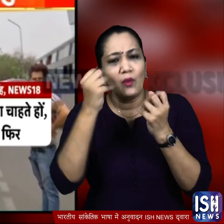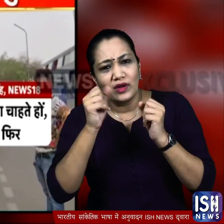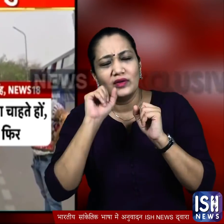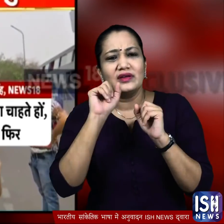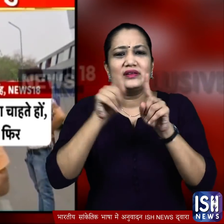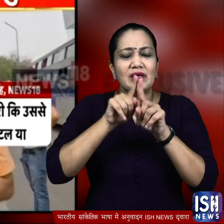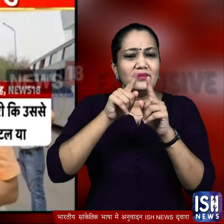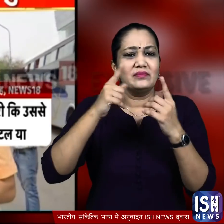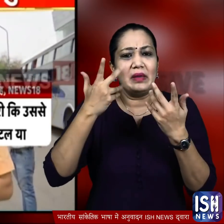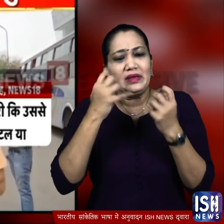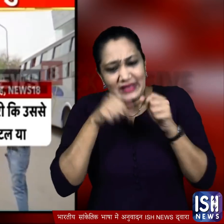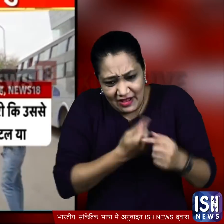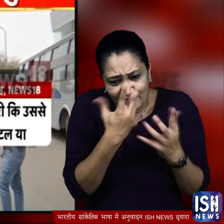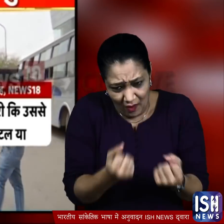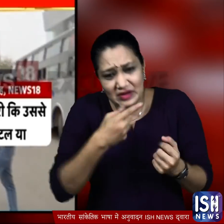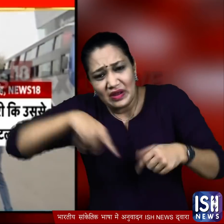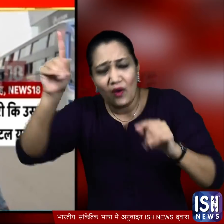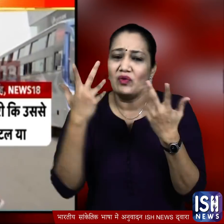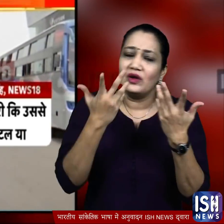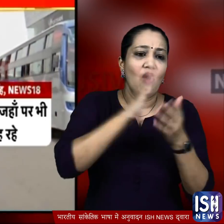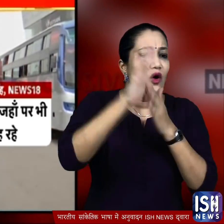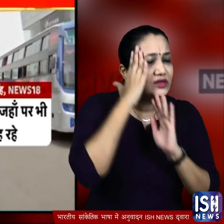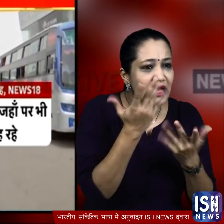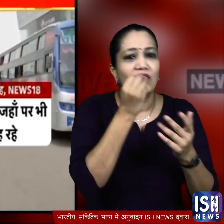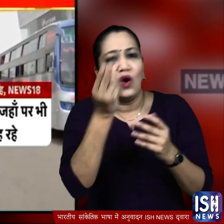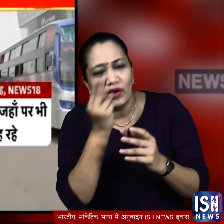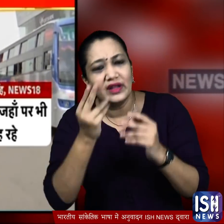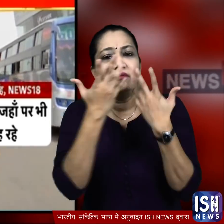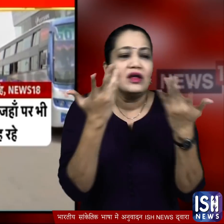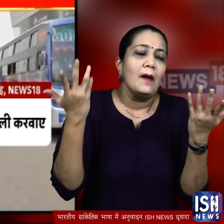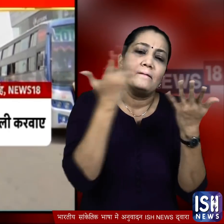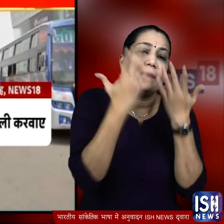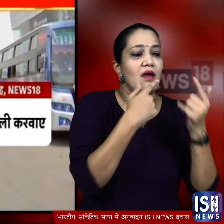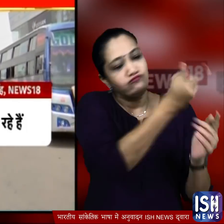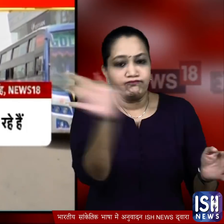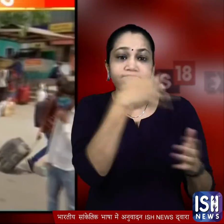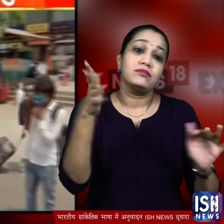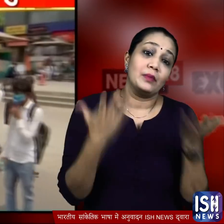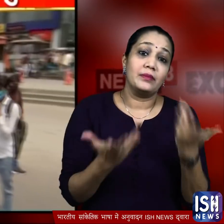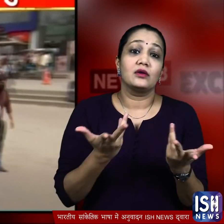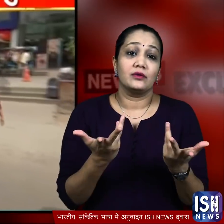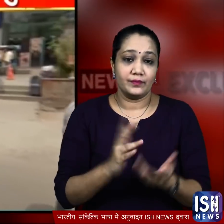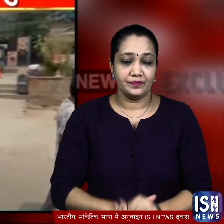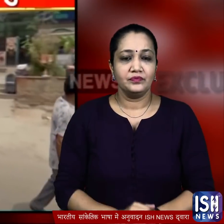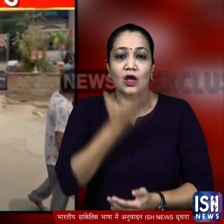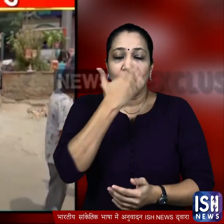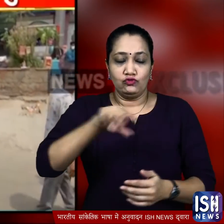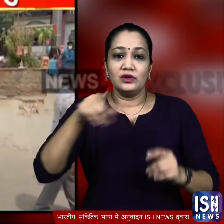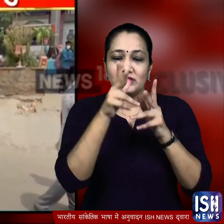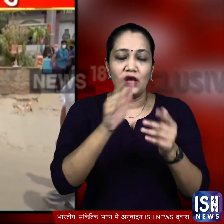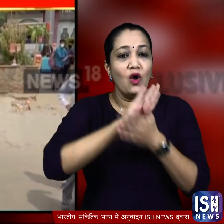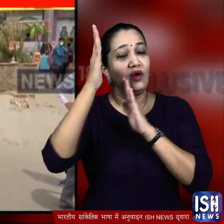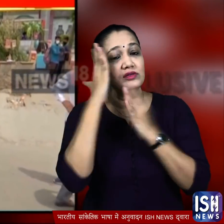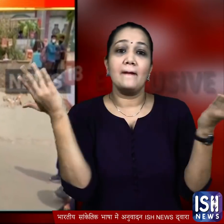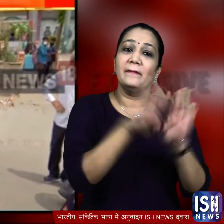जाना चाहते हो या फिर ये मजबूरी कि उससे हॉस्टल या होटल में जहाँ पर भी रह रहे हैं वो खाली करवाए जा रहे हैं। छात्रों ने बताया कि लॉकडाउन की